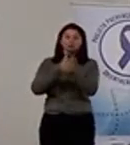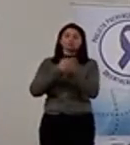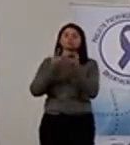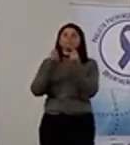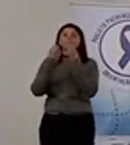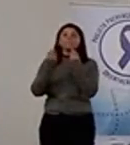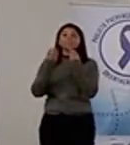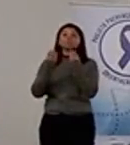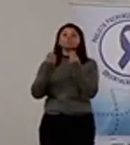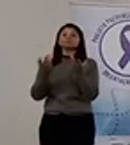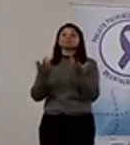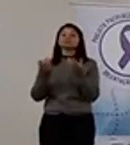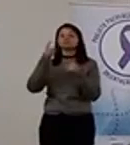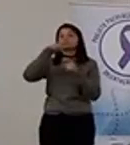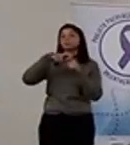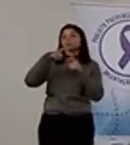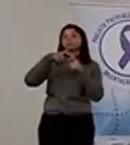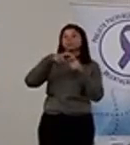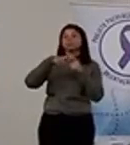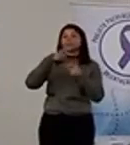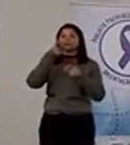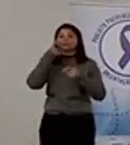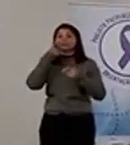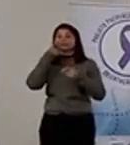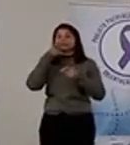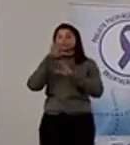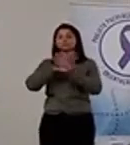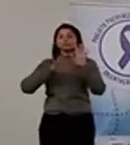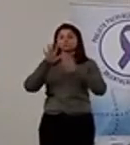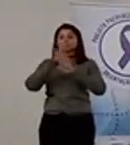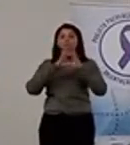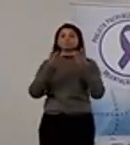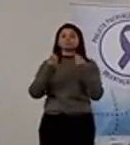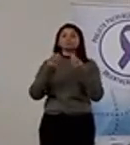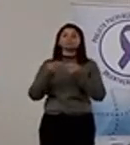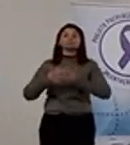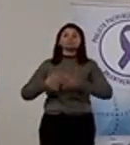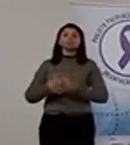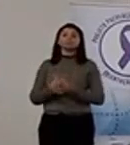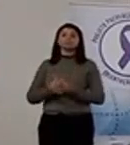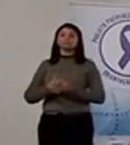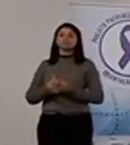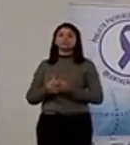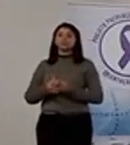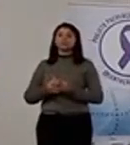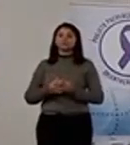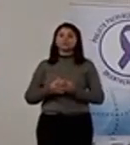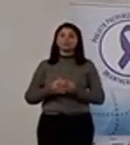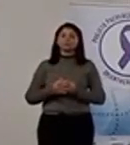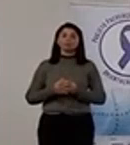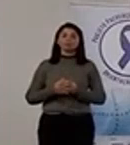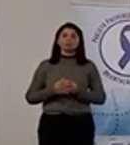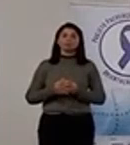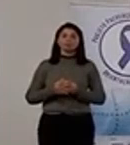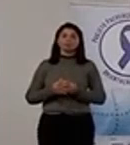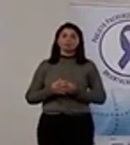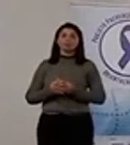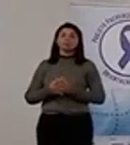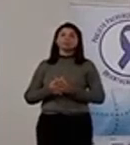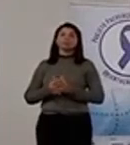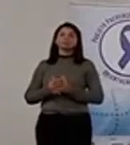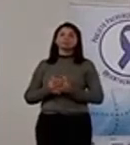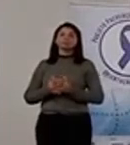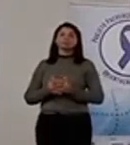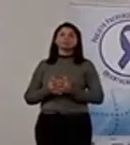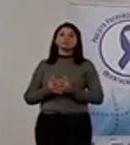Então, a gravidez gemelar, a princípio, é uma gravidez que inspira muitos cuidados. Pior que eu não estou enxergando aqui, estou cego. Tá?